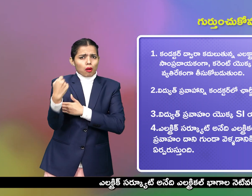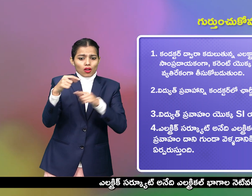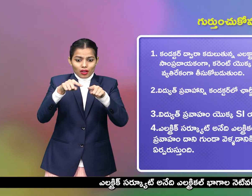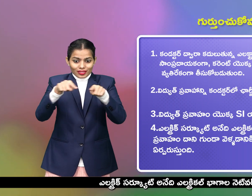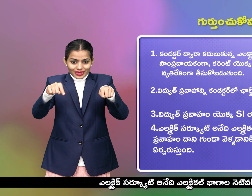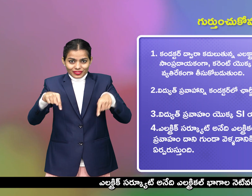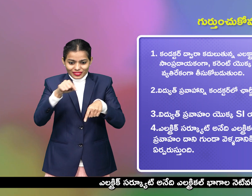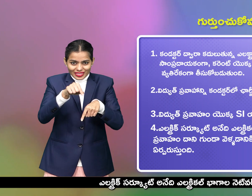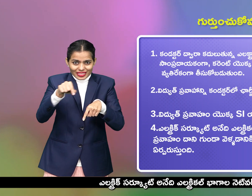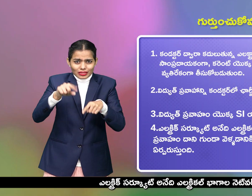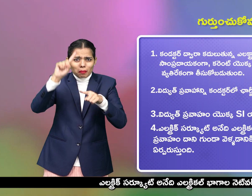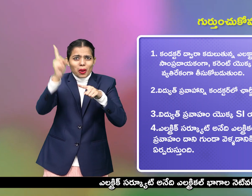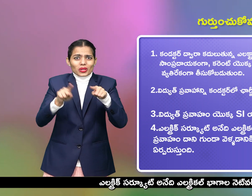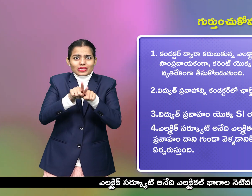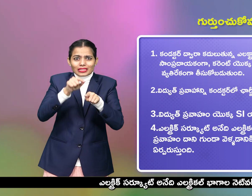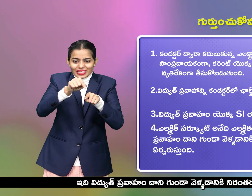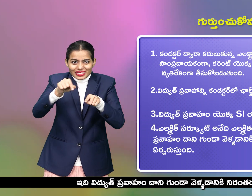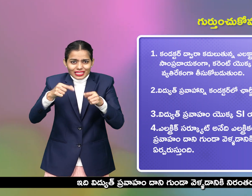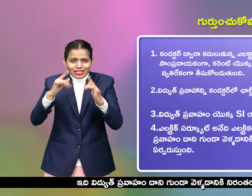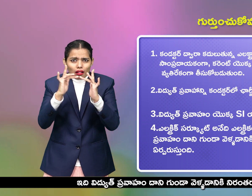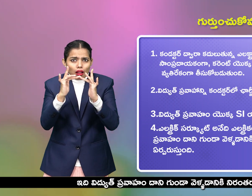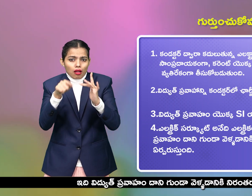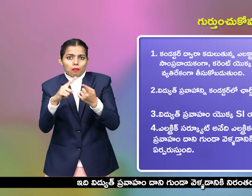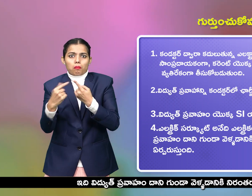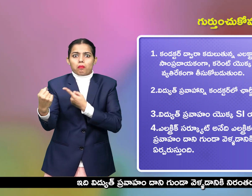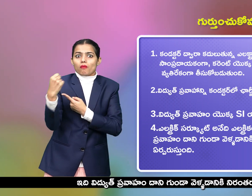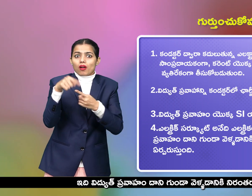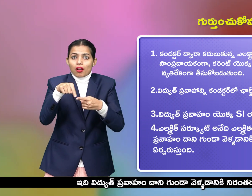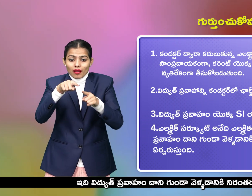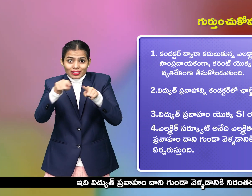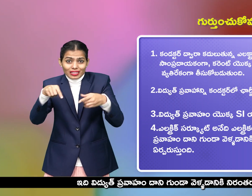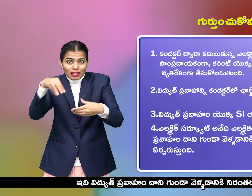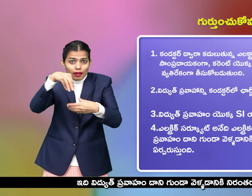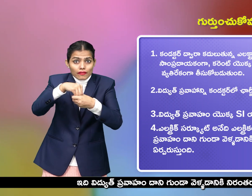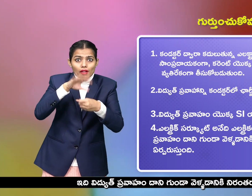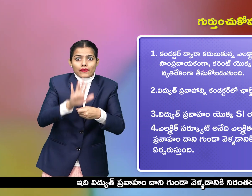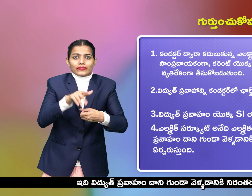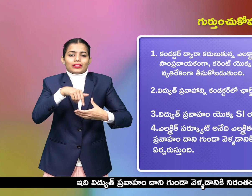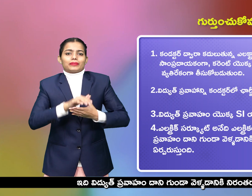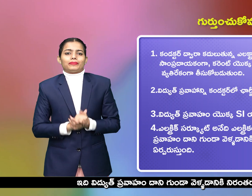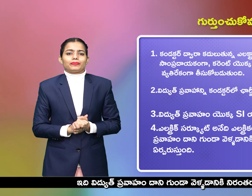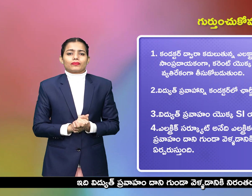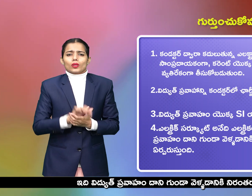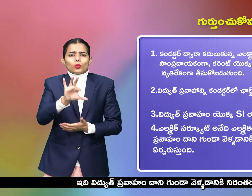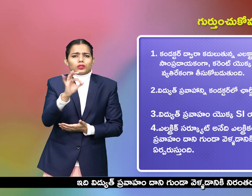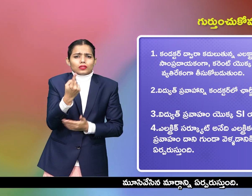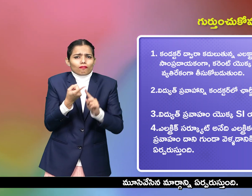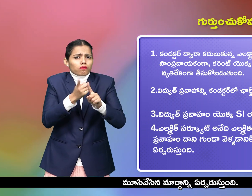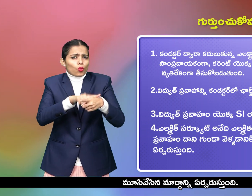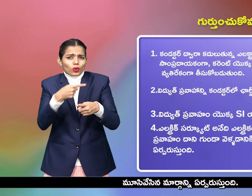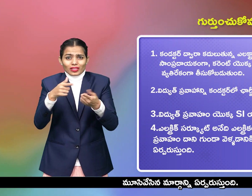ఎలక్ట్రిక్ సర్క్యూట్ అనేది ఎలక్ట్రికల్ భాగాల నెట్వర్క్. ఇది విద్యుత్ ప్రవాహం దాని గుండా వెళ్ళడానికి నిరంతర